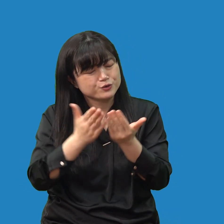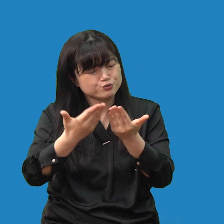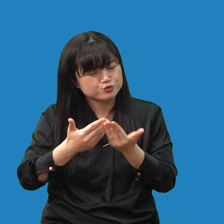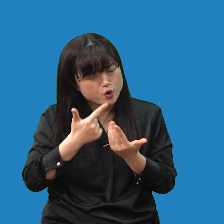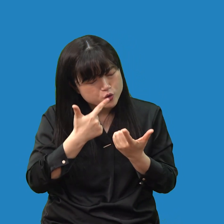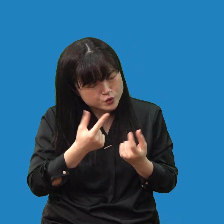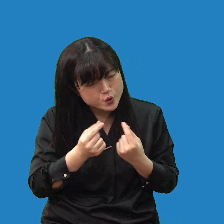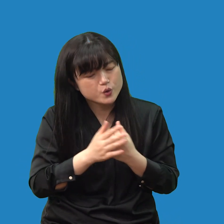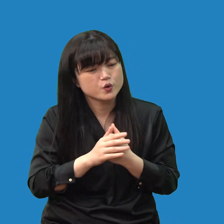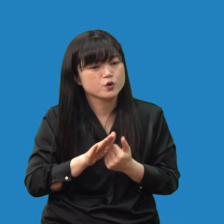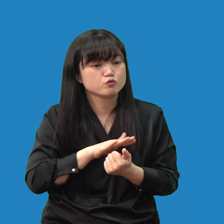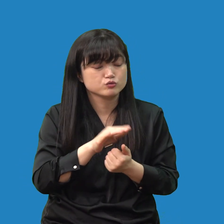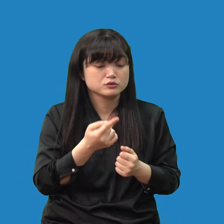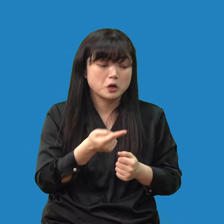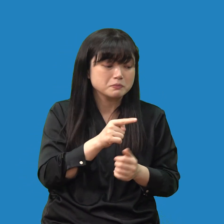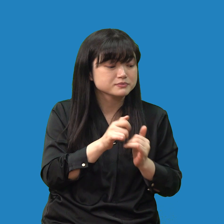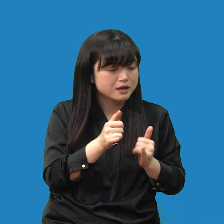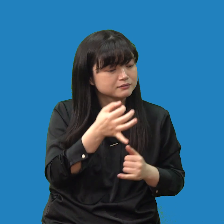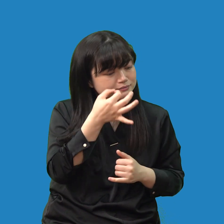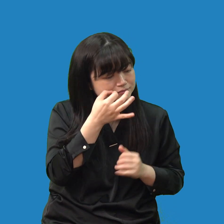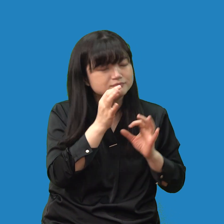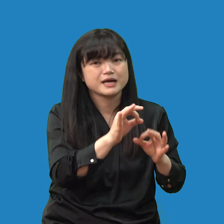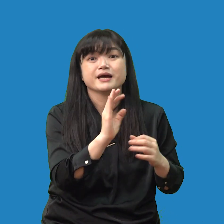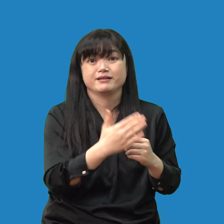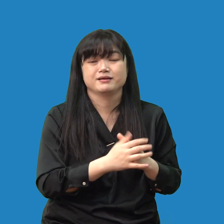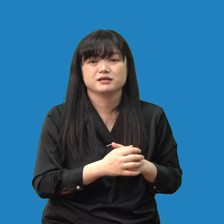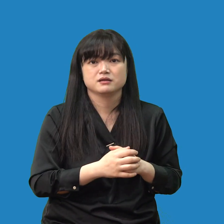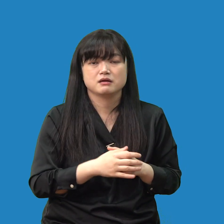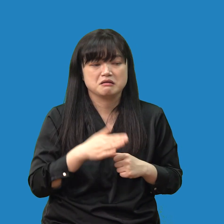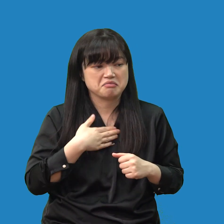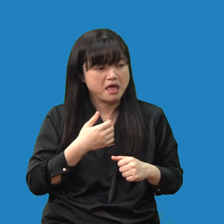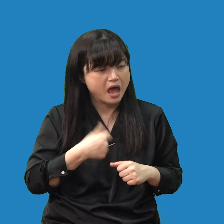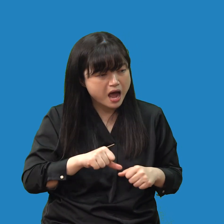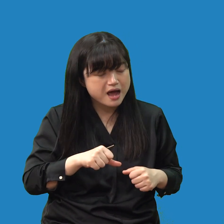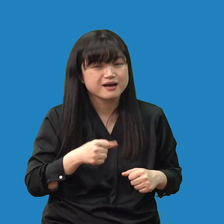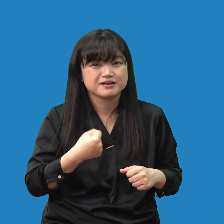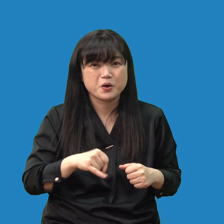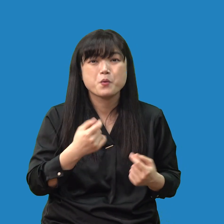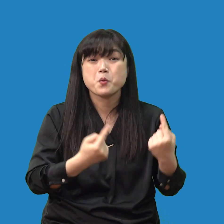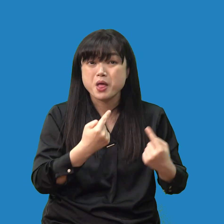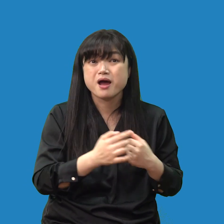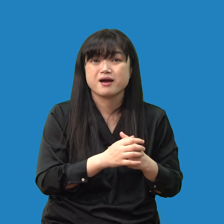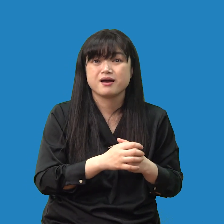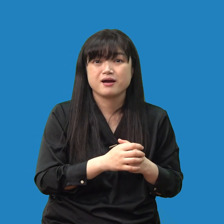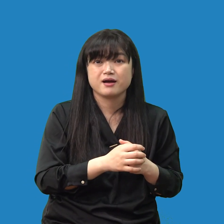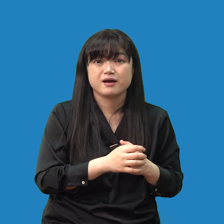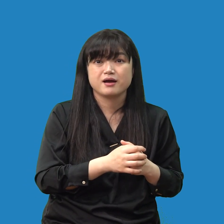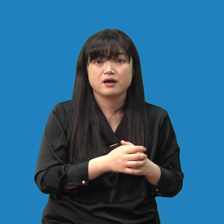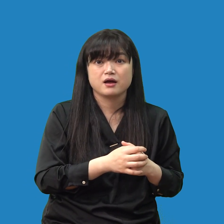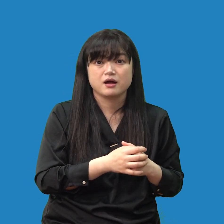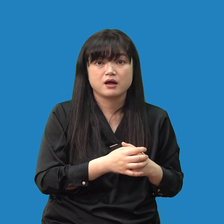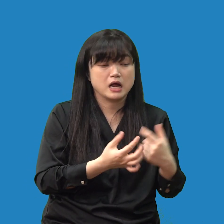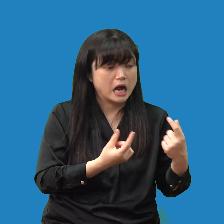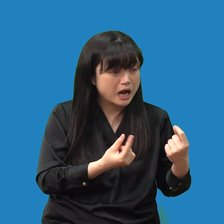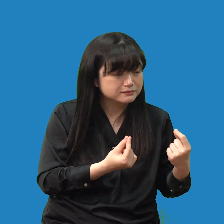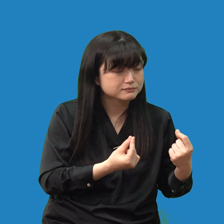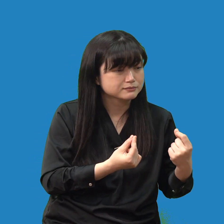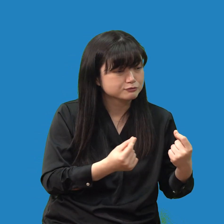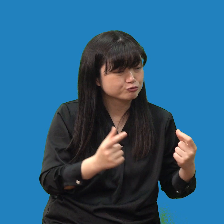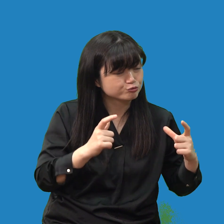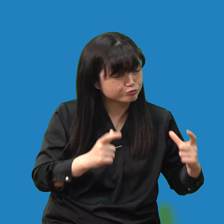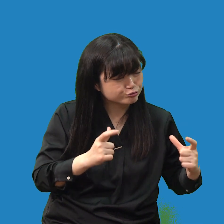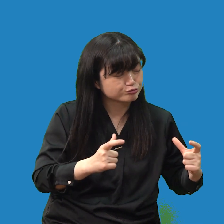대하듯이 그렇게 우리 옆 사람을 지켜볼 수 있습니다. 내 아이보다도 우리 같은 전도에